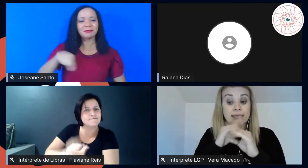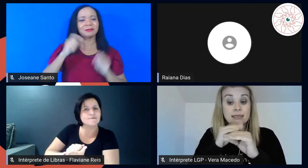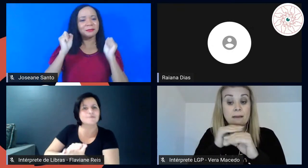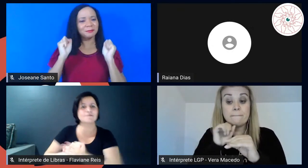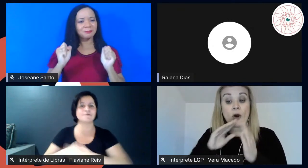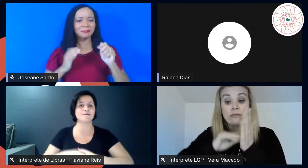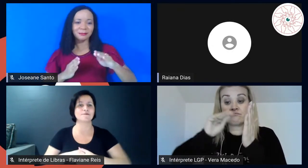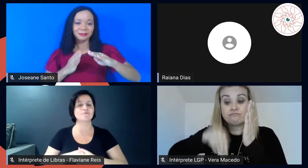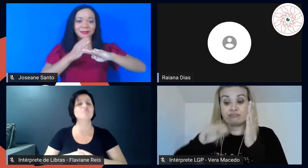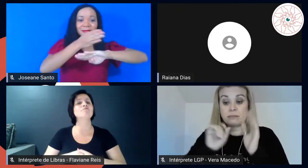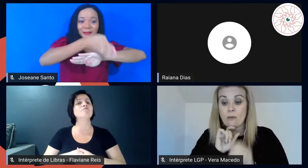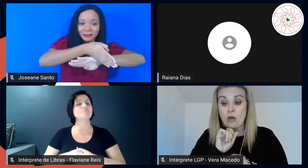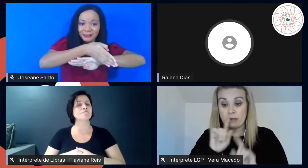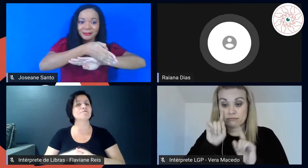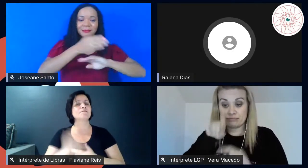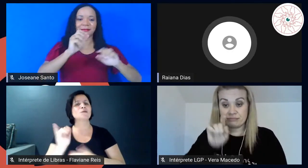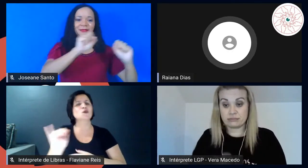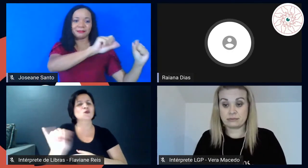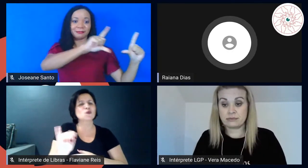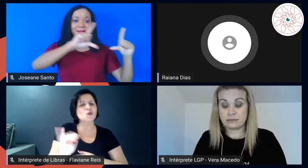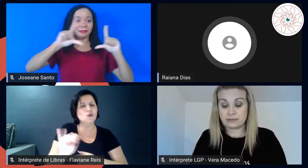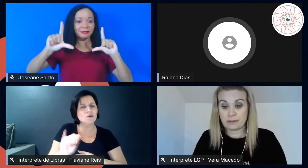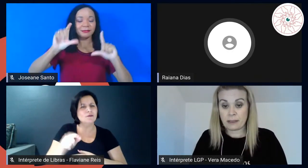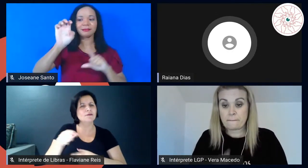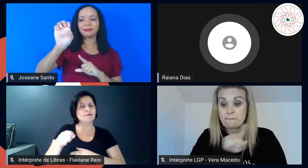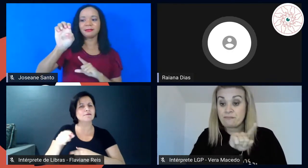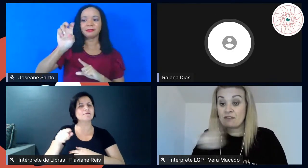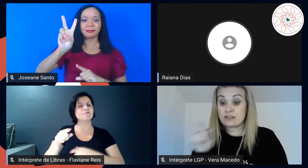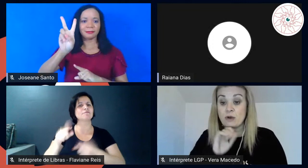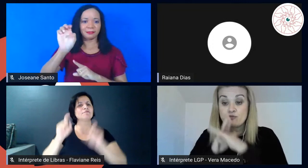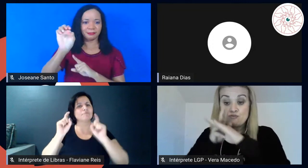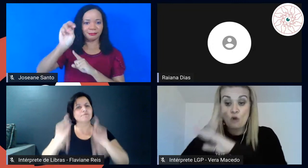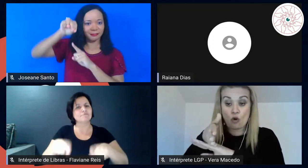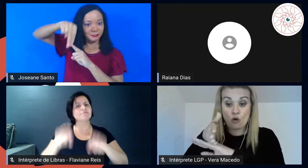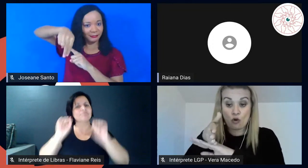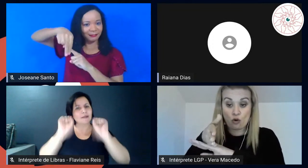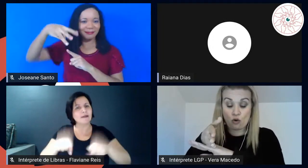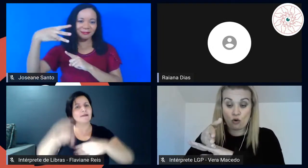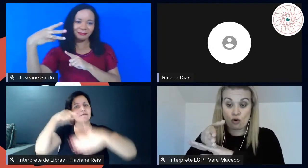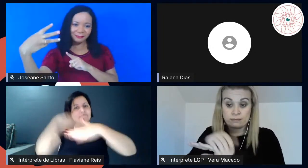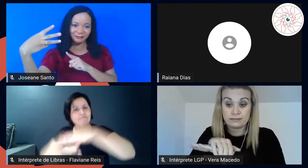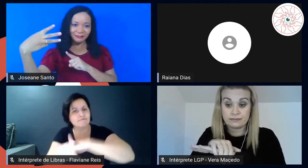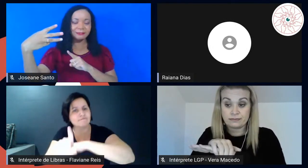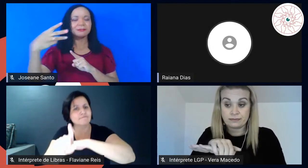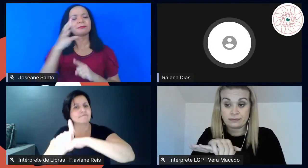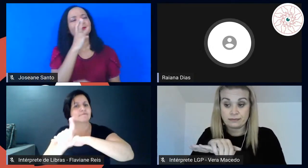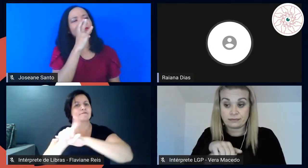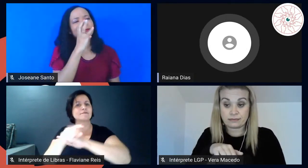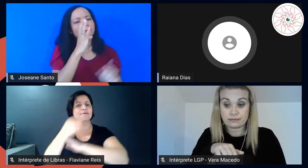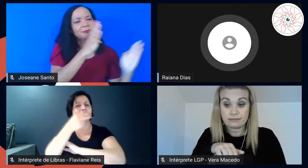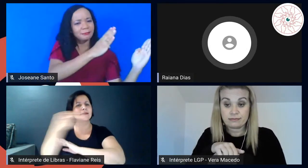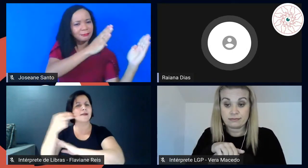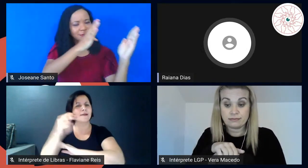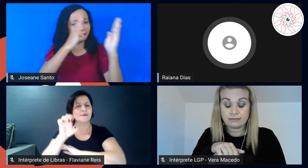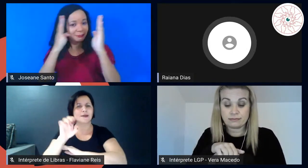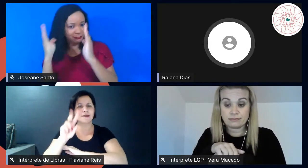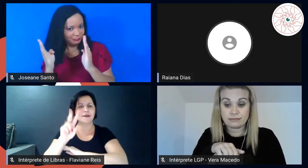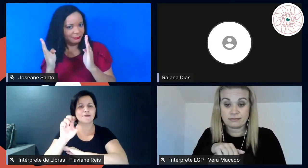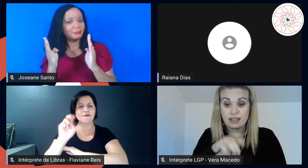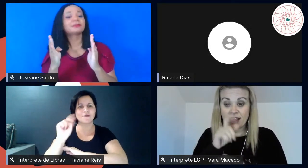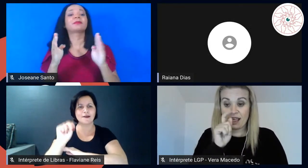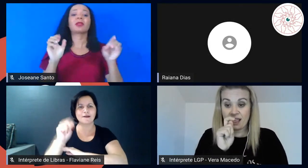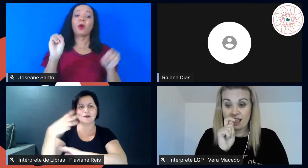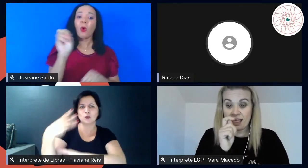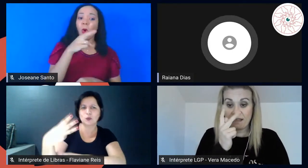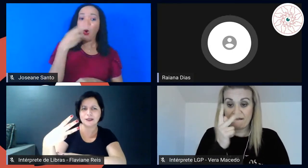inscrever. Então vocês poderão acessar este o Even